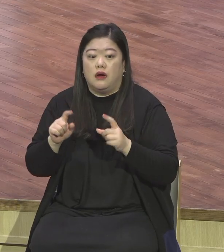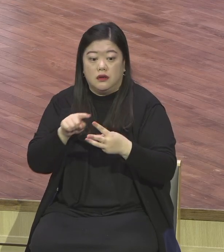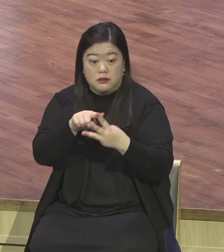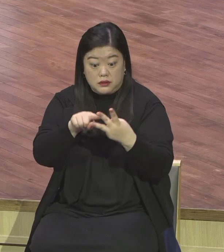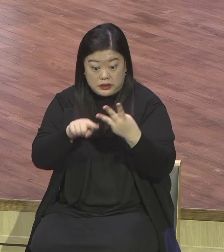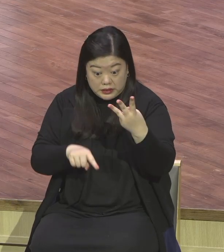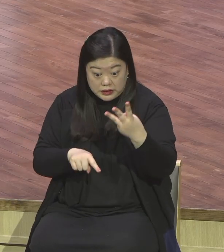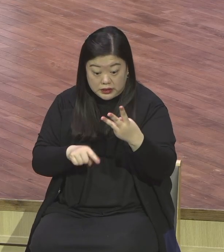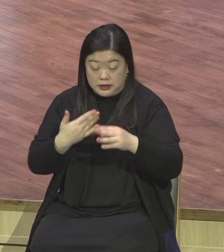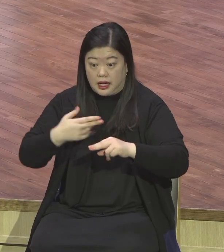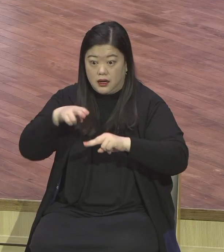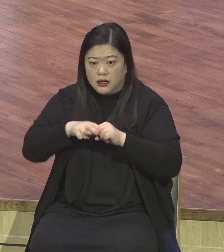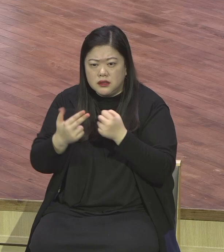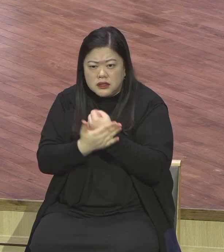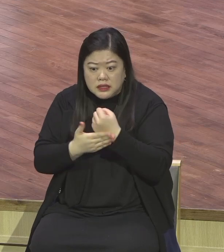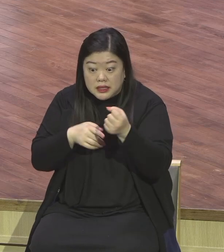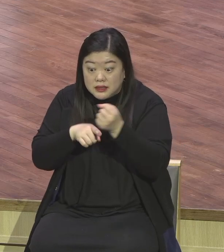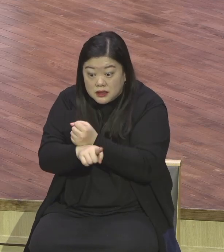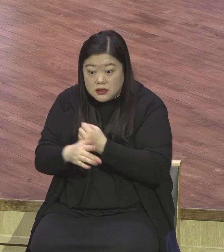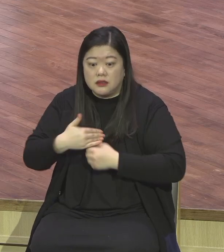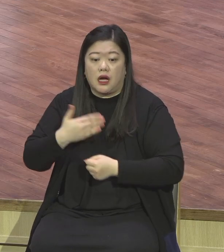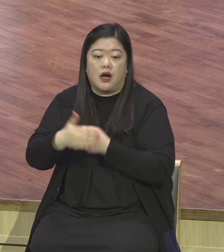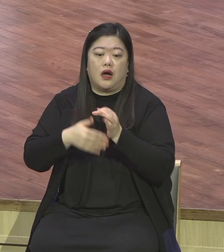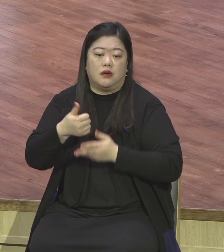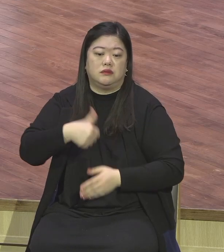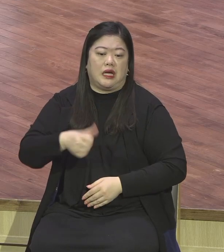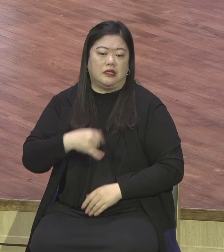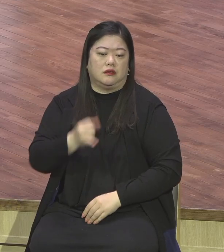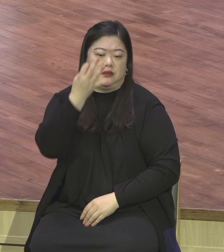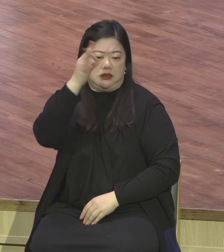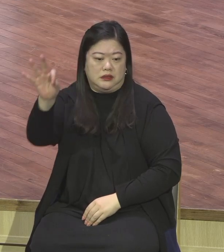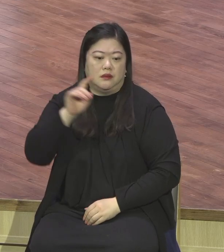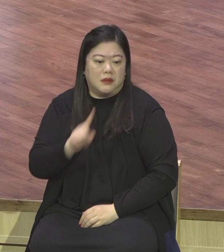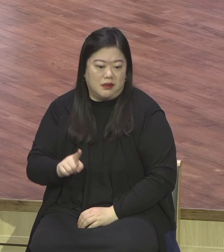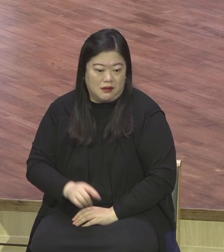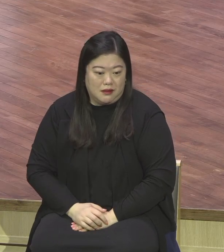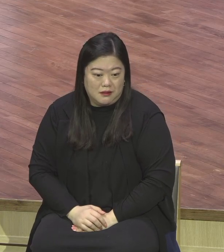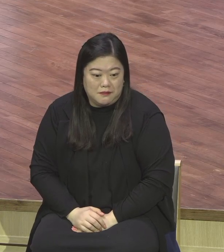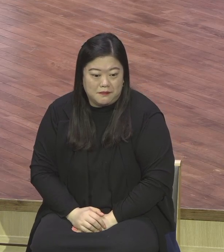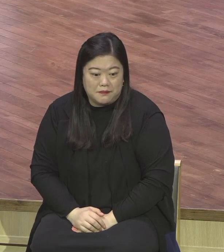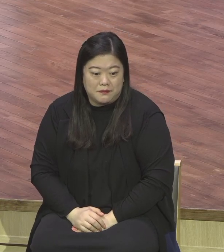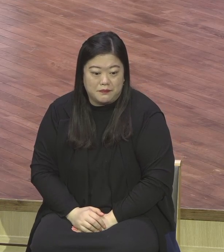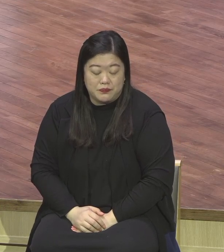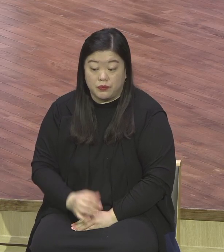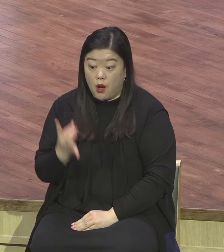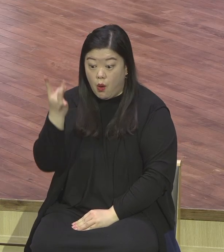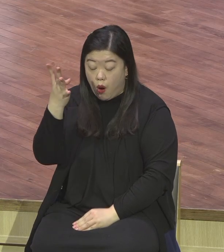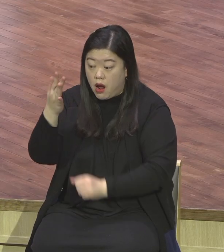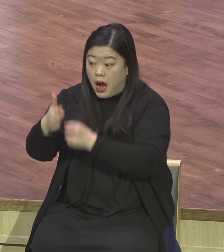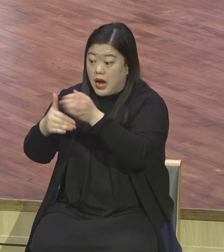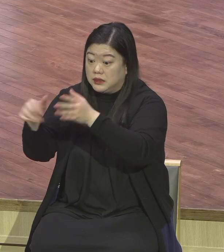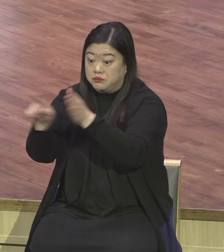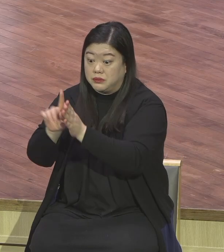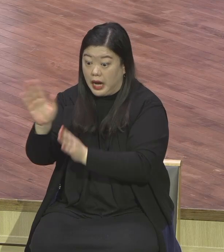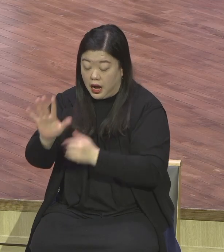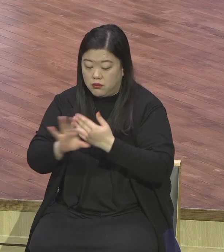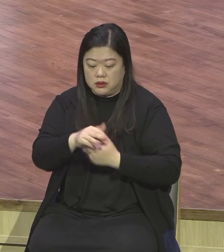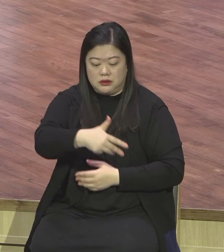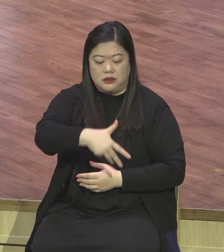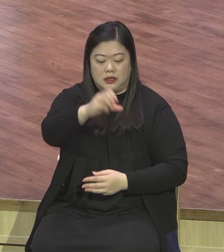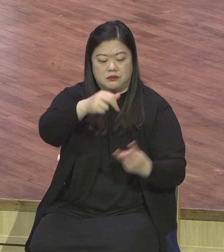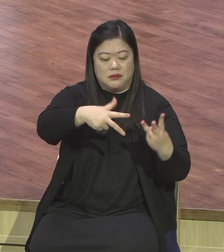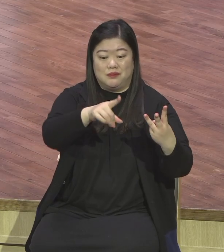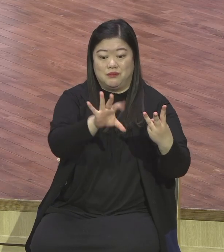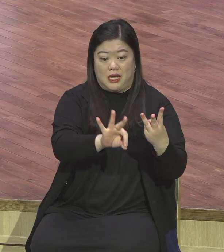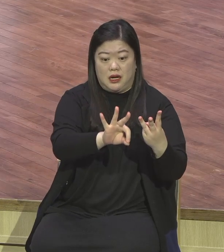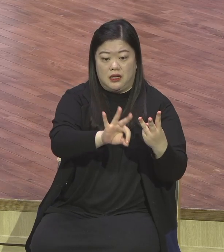예수의 시도를 통해서 창세기 3장 이 저주받은 운명에서 완전히 벗어나서 우리가 모여